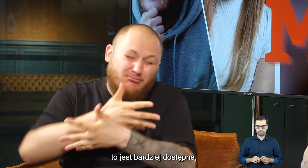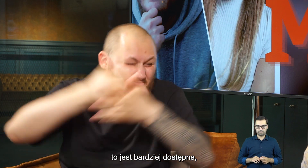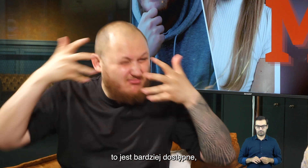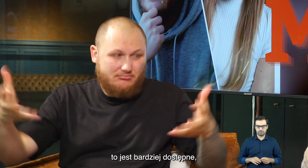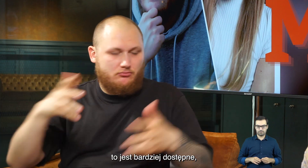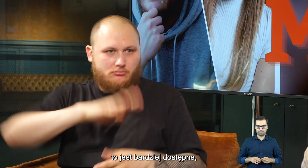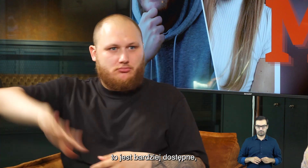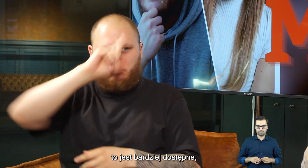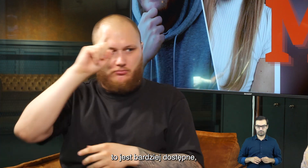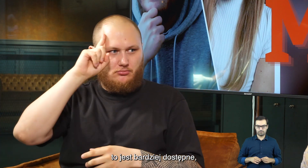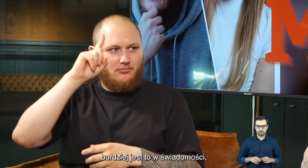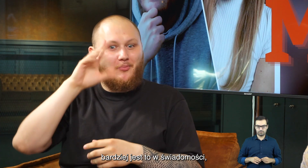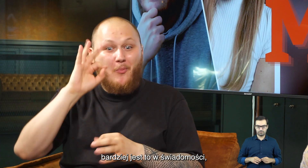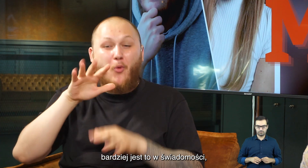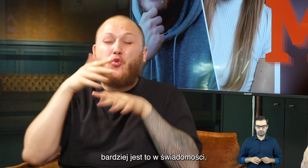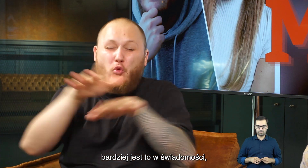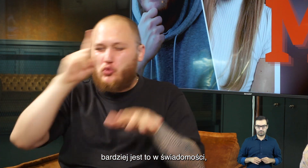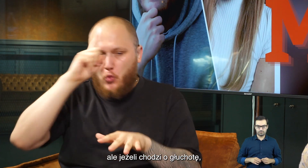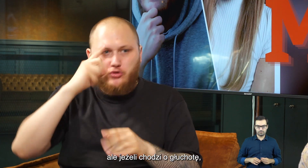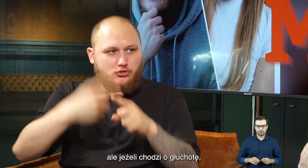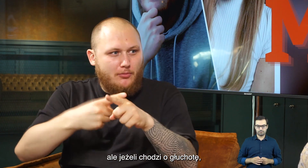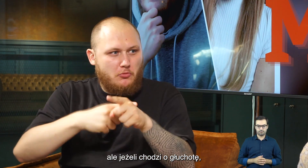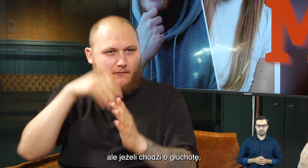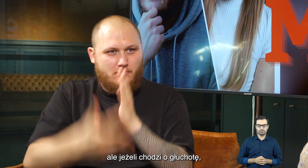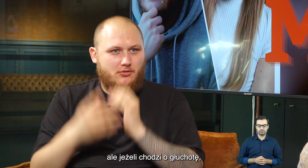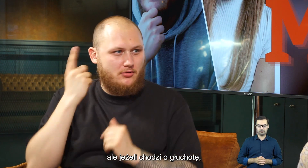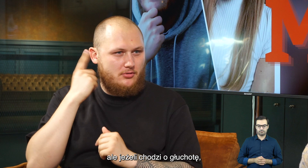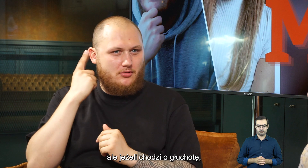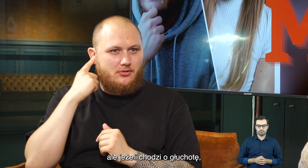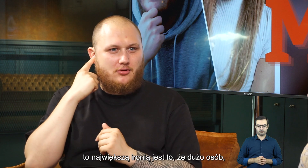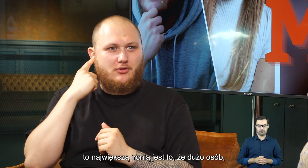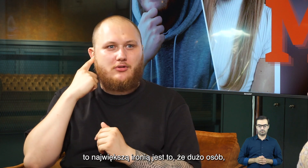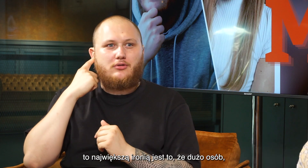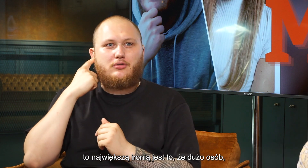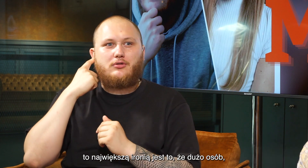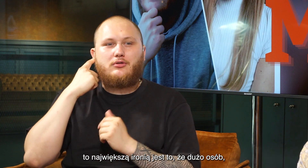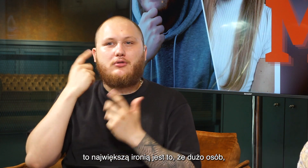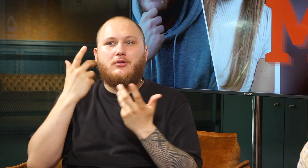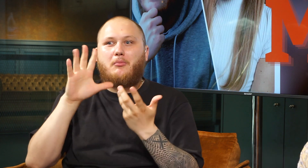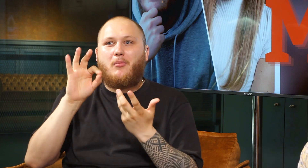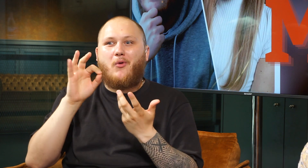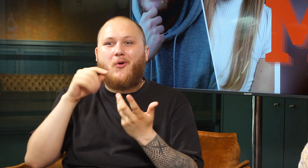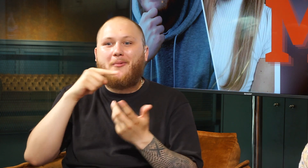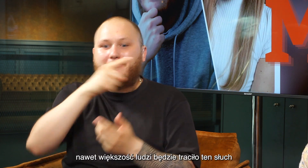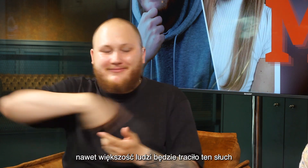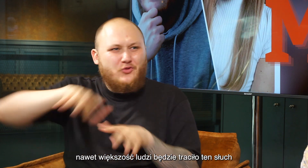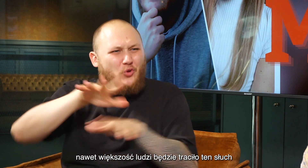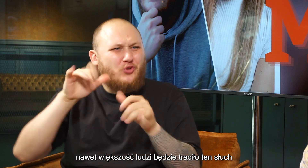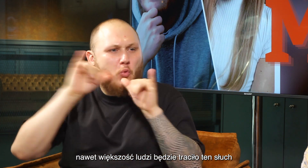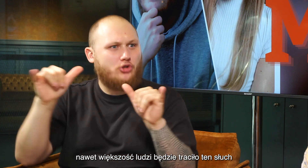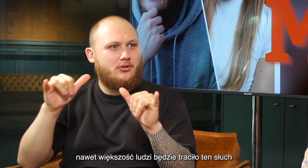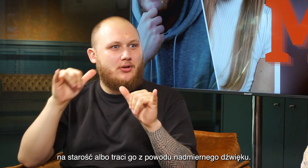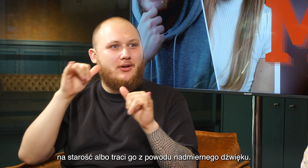to jest, powiedzmy, bardziej dostępne, bardziej jest to w świadomości, ale jeżeli chodzi o głuchotę, to jest największą ironią jest to, że dużo osób, większość